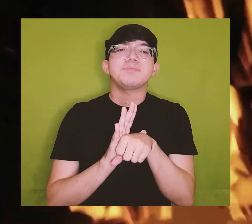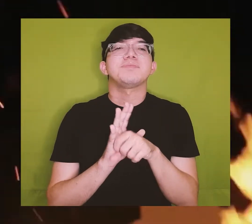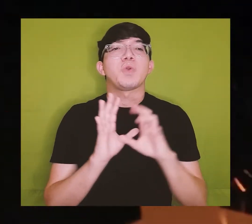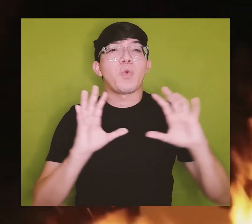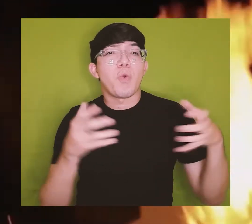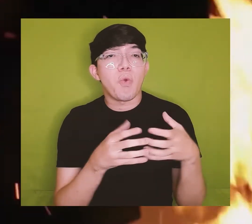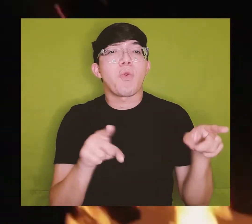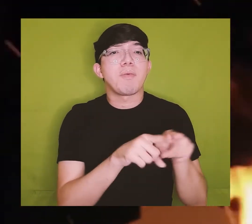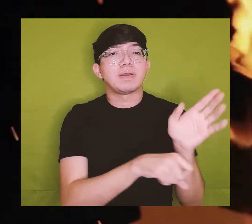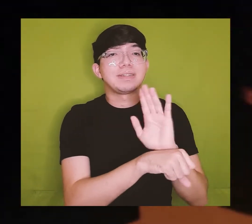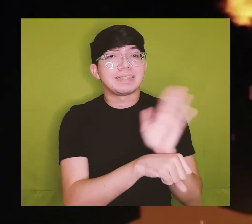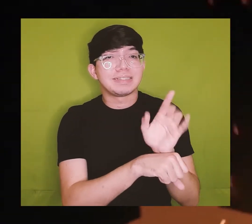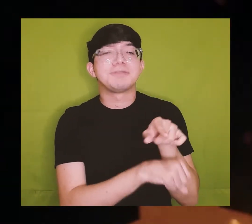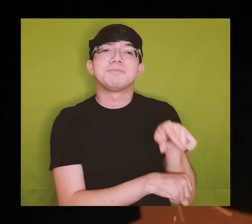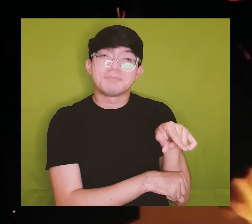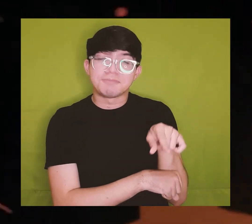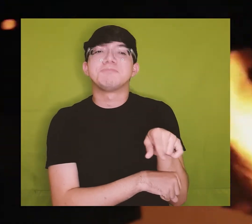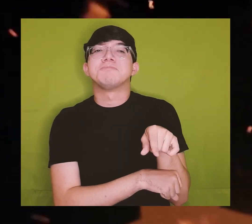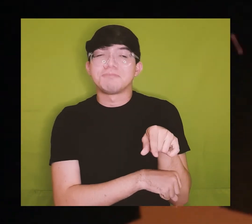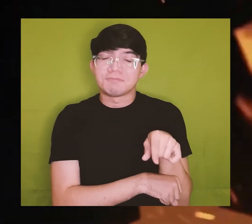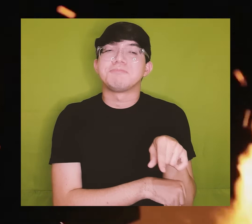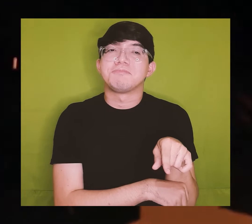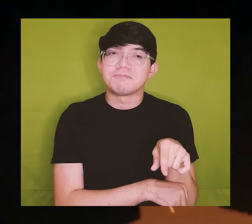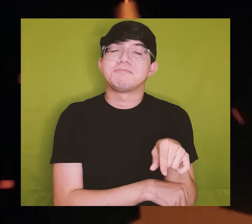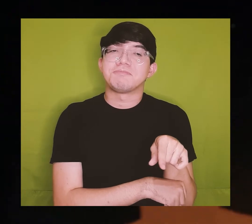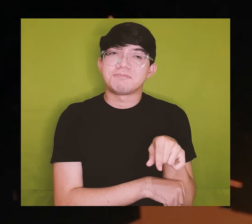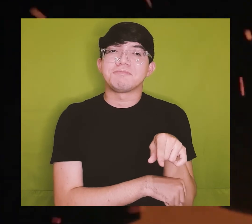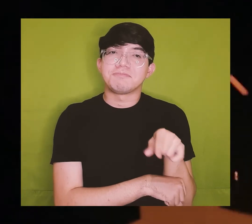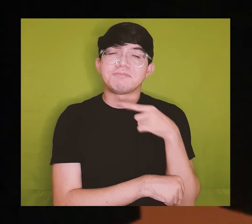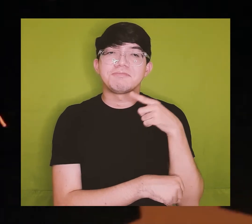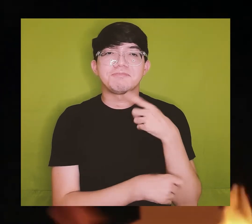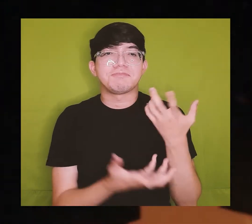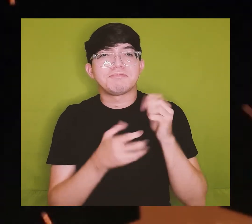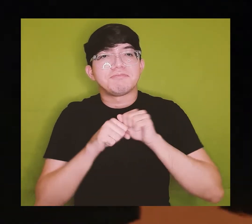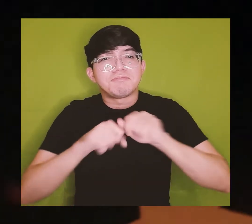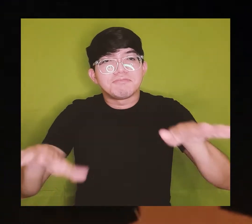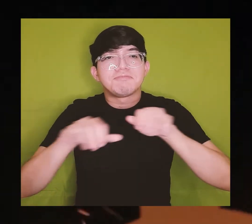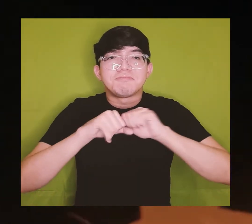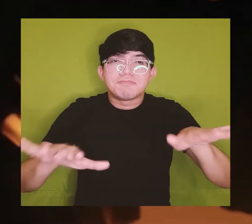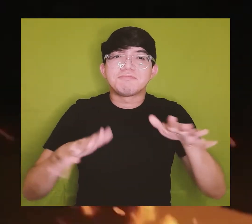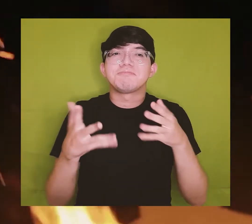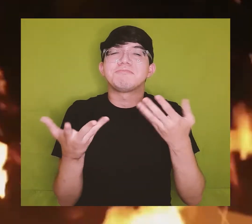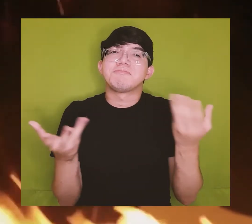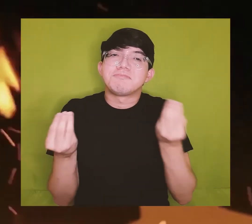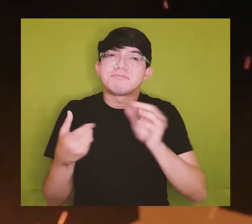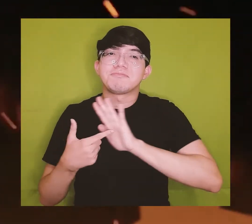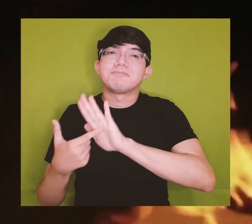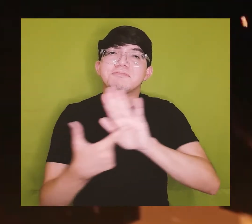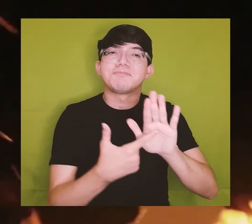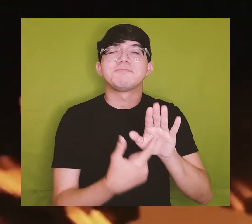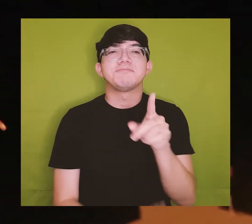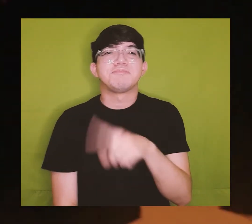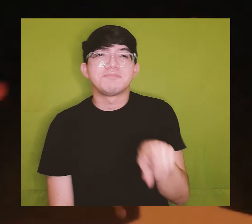e o cineclube, né, que é o vetor de distribuição de muitas dessas coisas, né? Eles são muito essa transmissão de memória, de conhecimento,